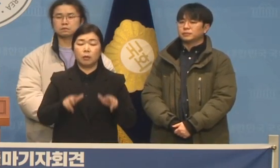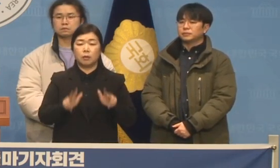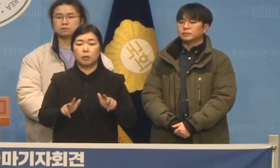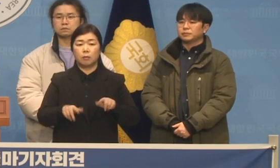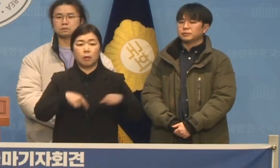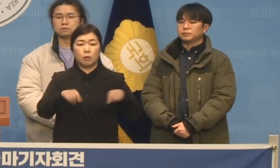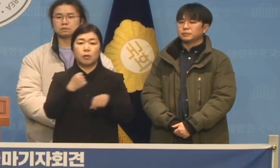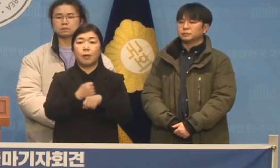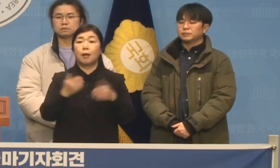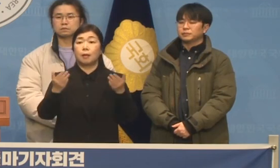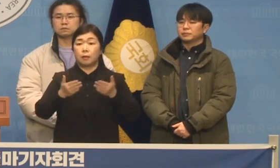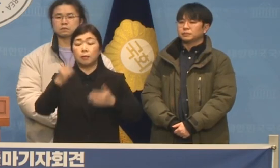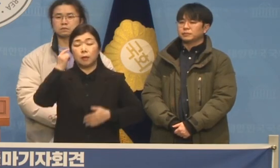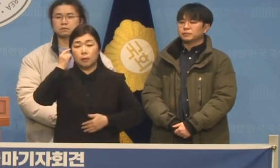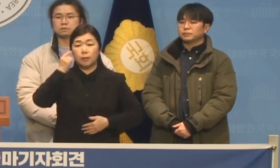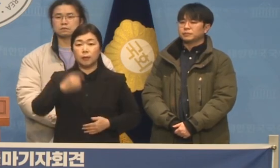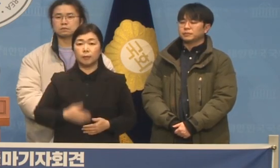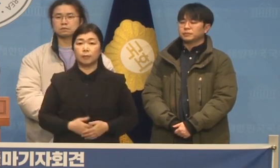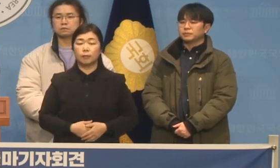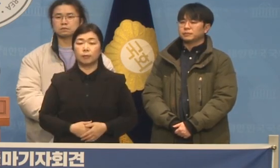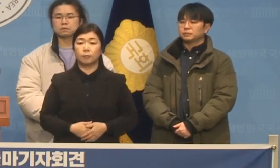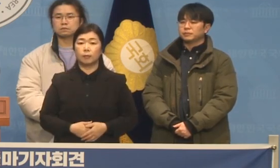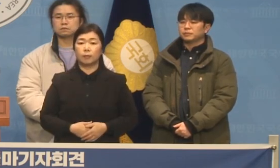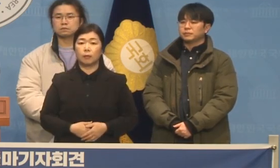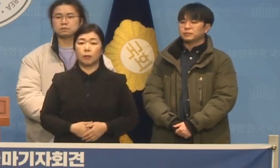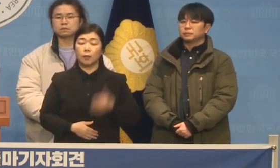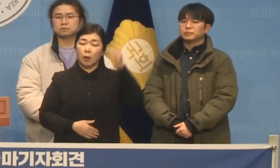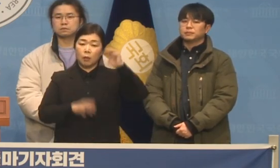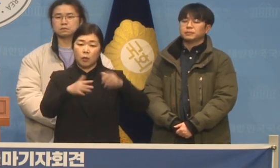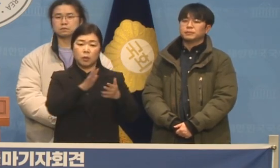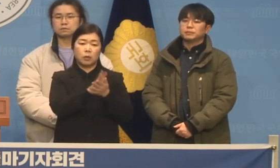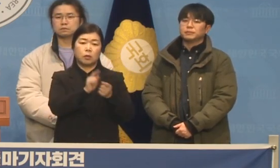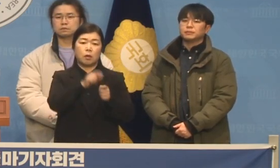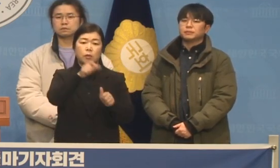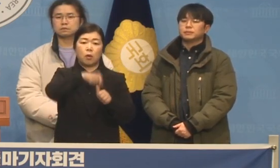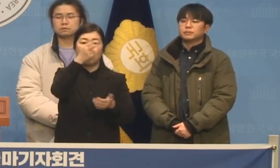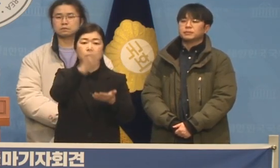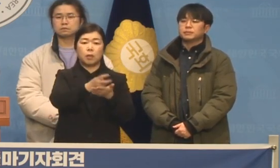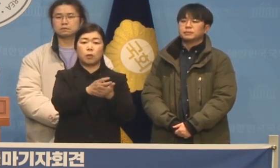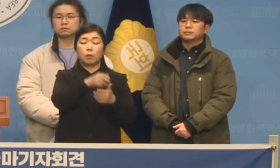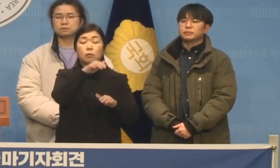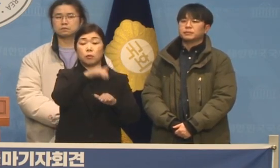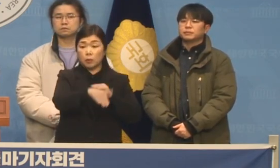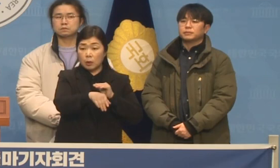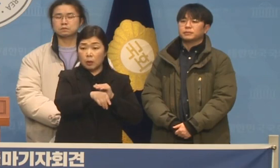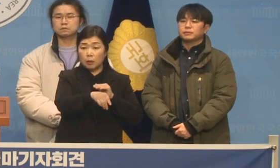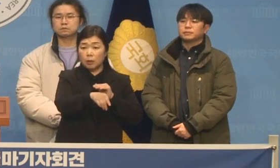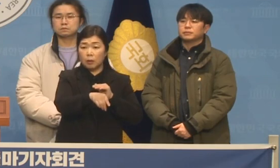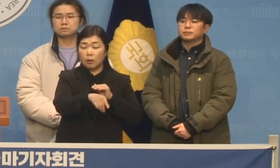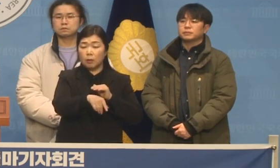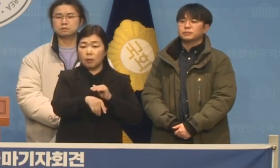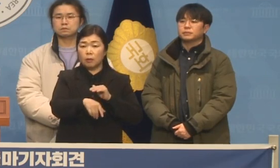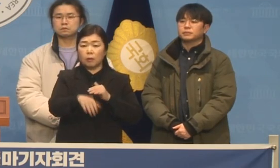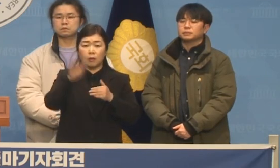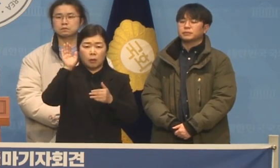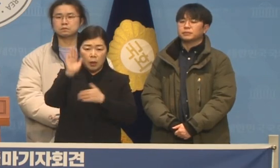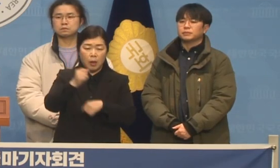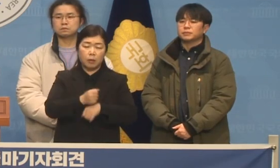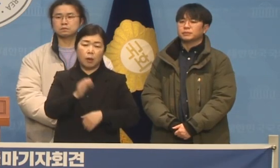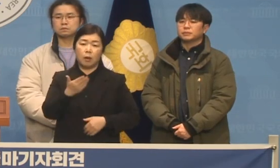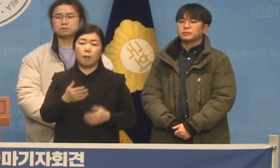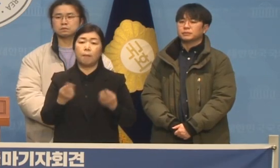정치가 해야 할 일입니다. 한국의 직선제 민주주의가 나아가야 할 다음은 바로